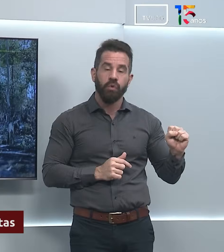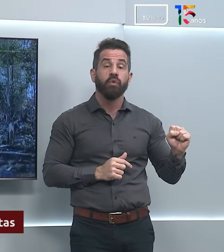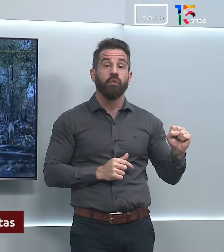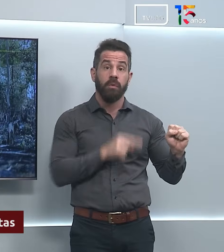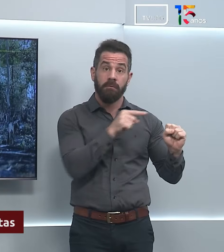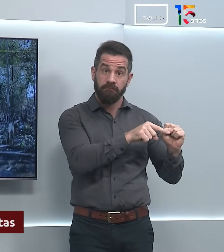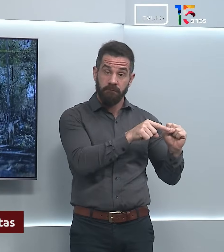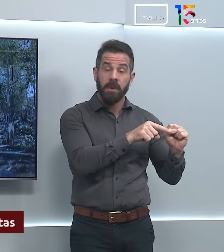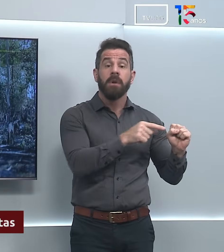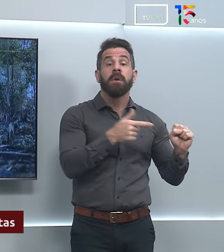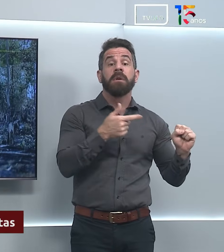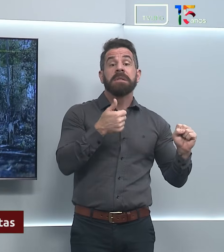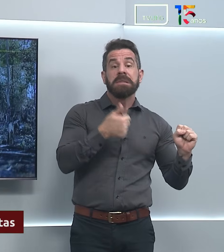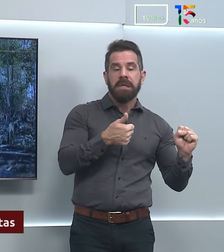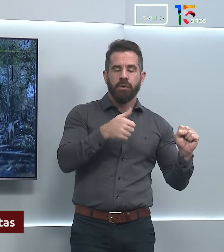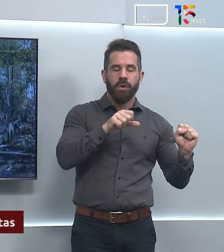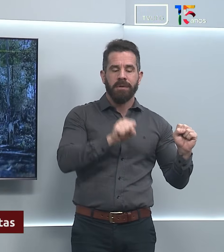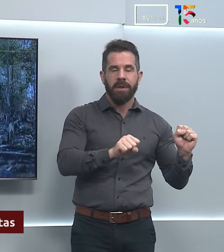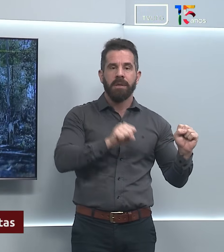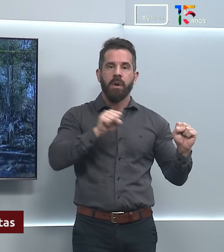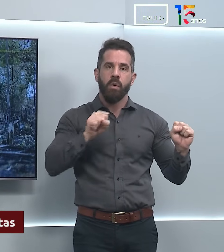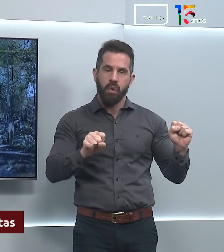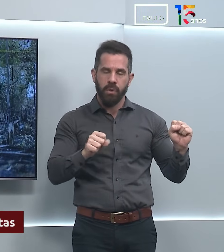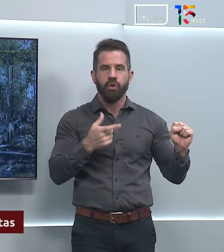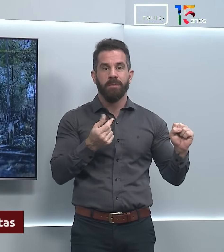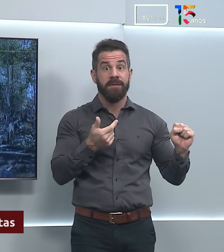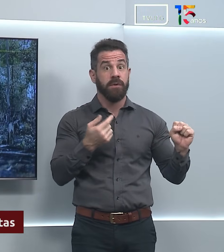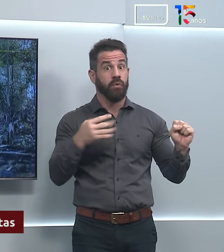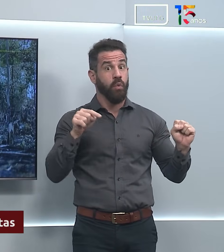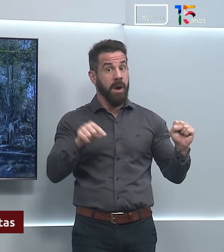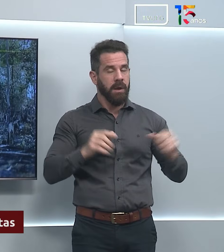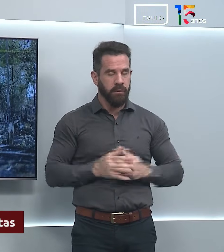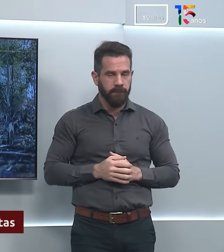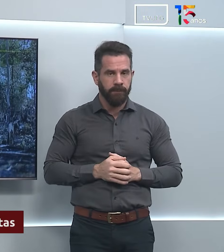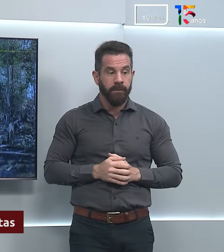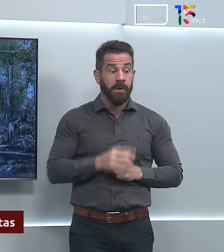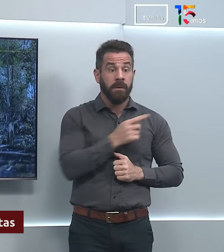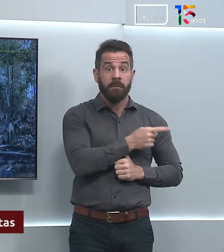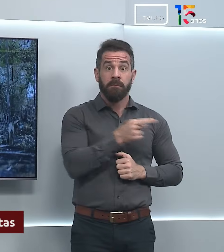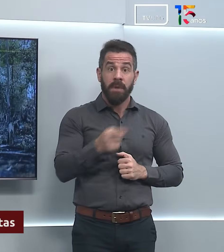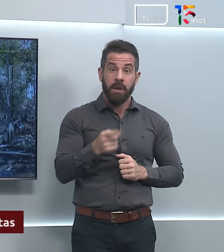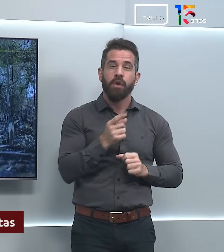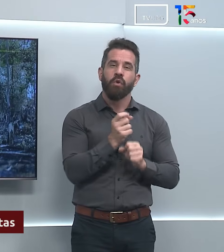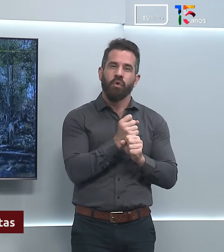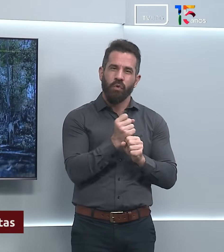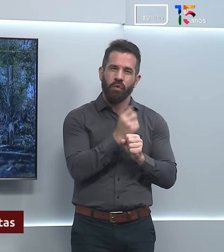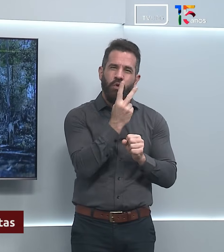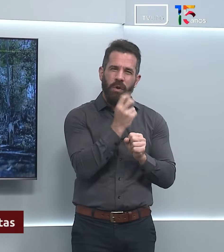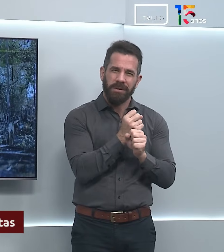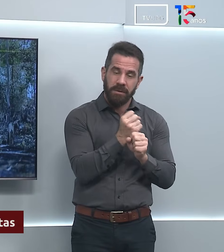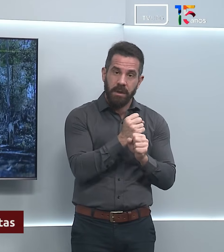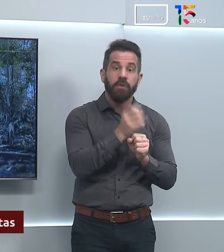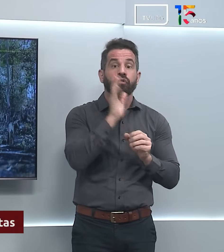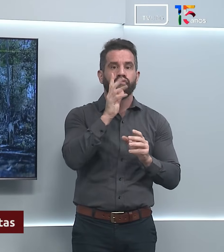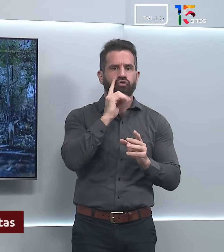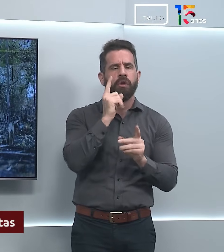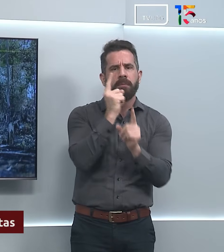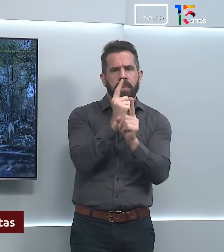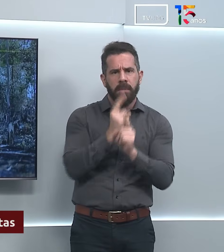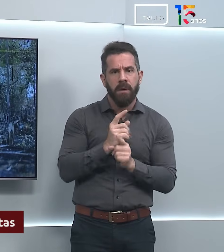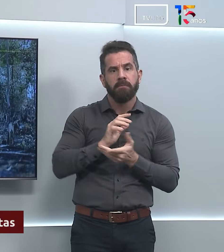e 188 em 2024. Nos 2 anos, foram registrados